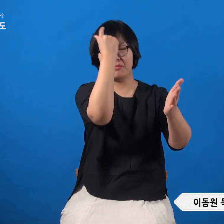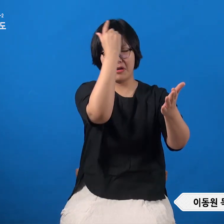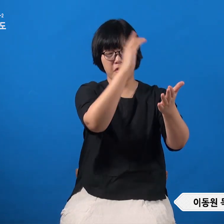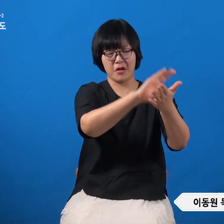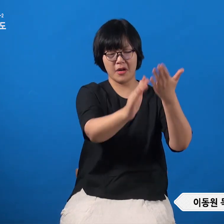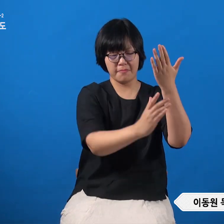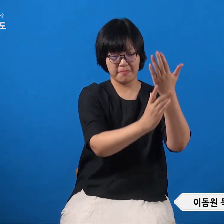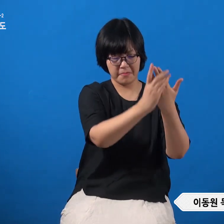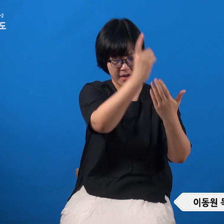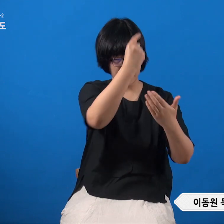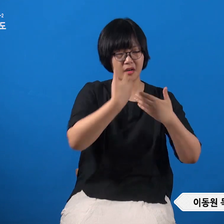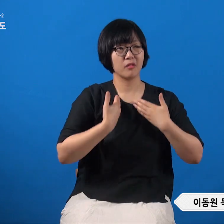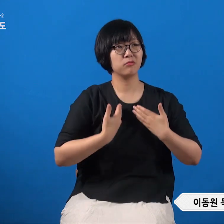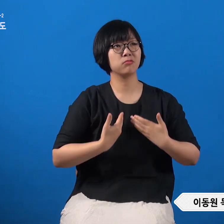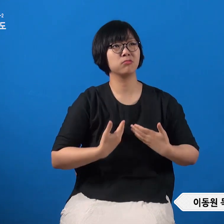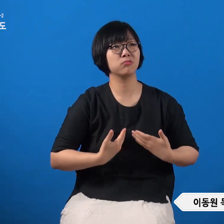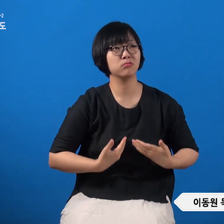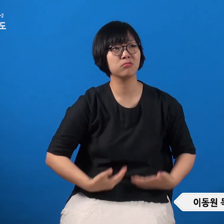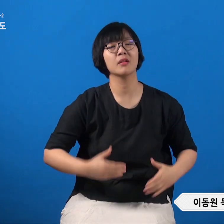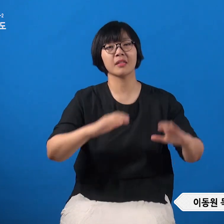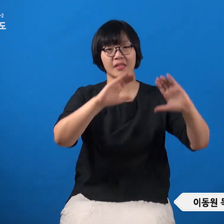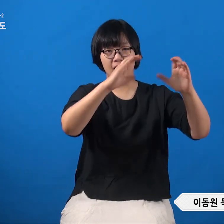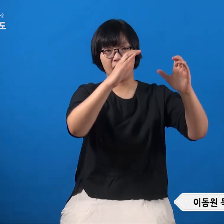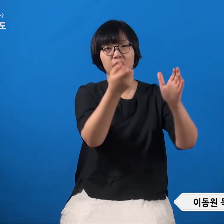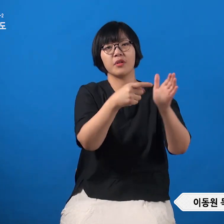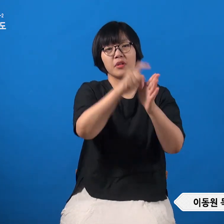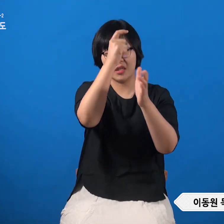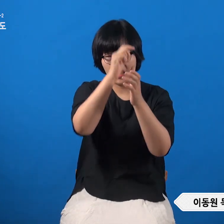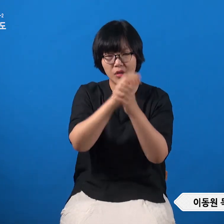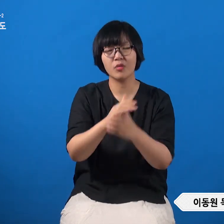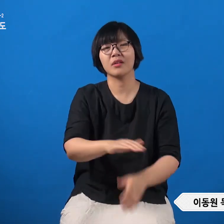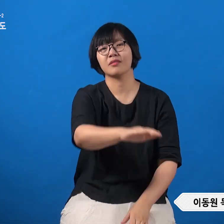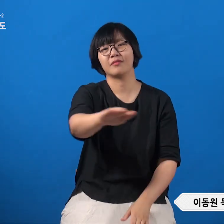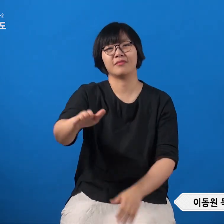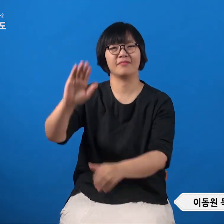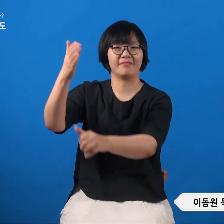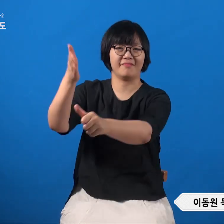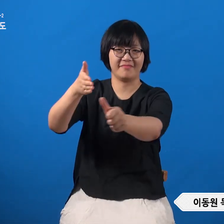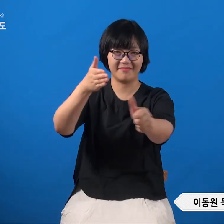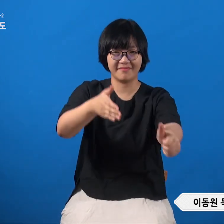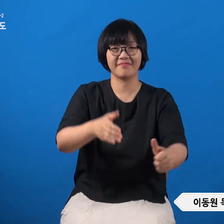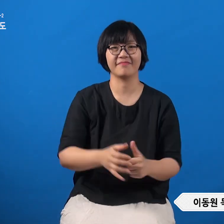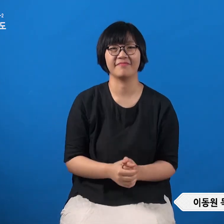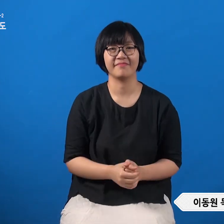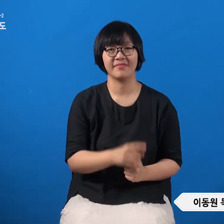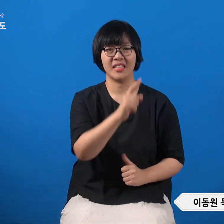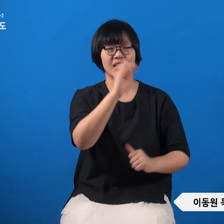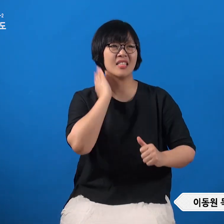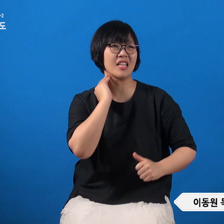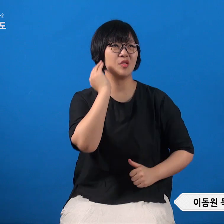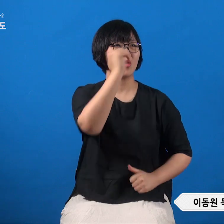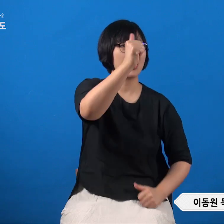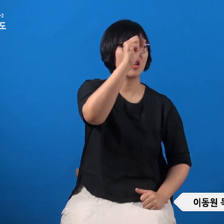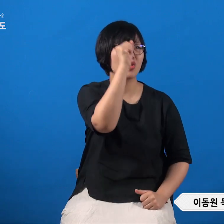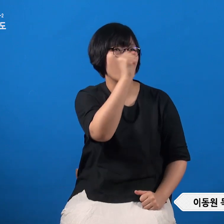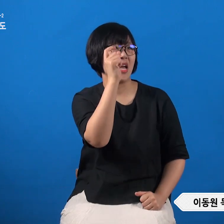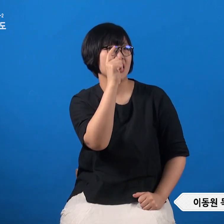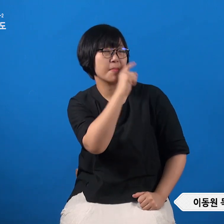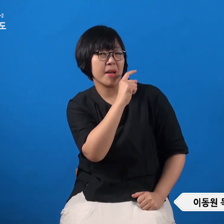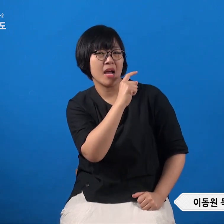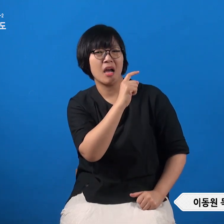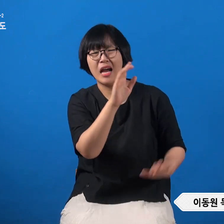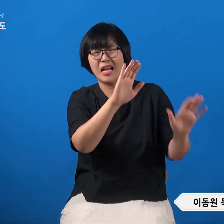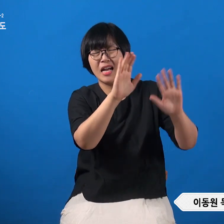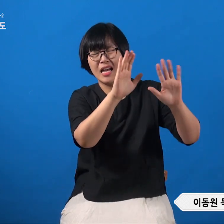되기를 기도하는 저와 여러분이 되시기를 주의 이름으로 축원합니다. 그러니까 그분들을 좋아하느냐 안 좋아하느냐 그건 문제가